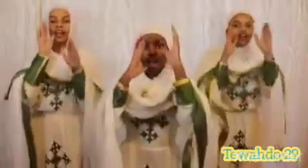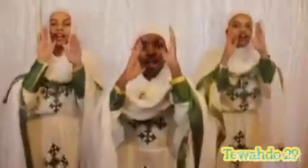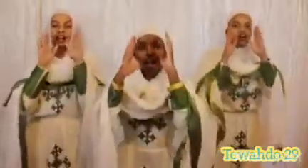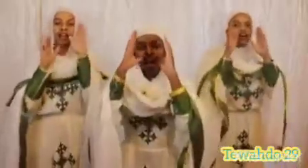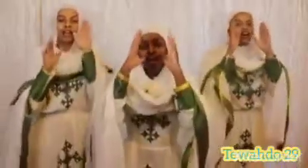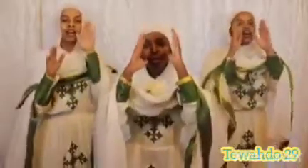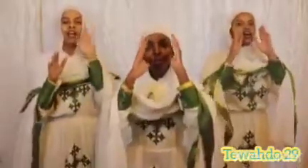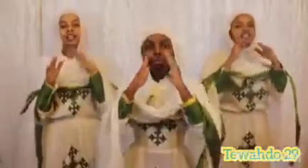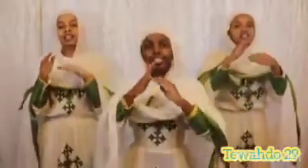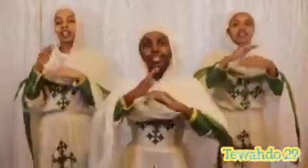ገሊላ